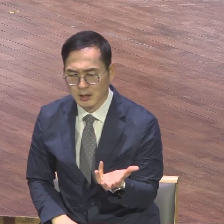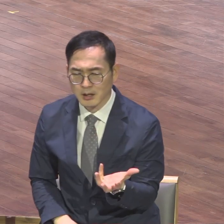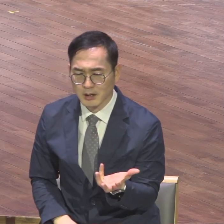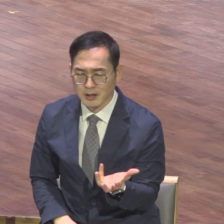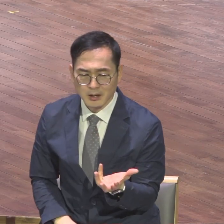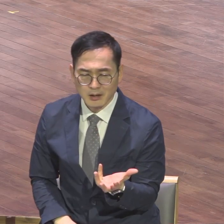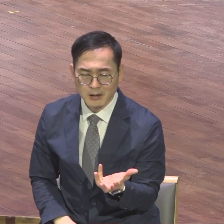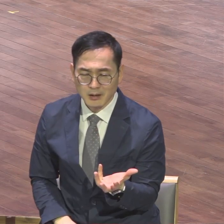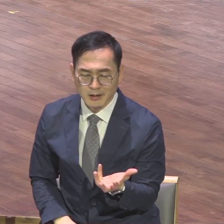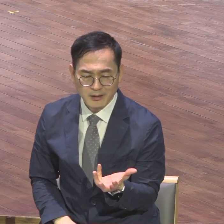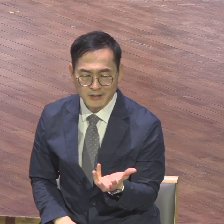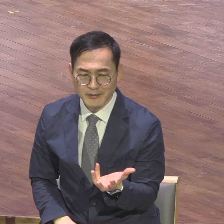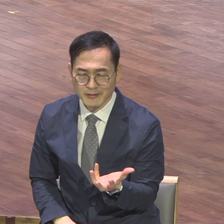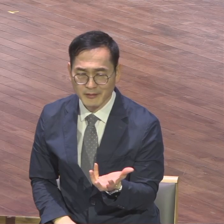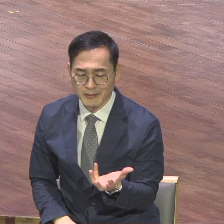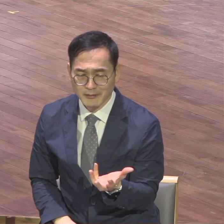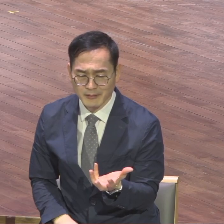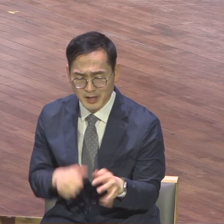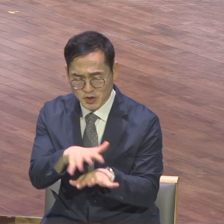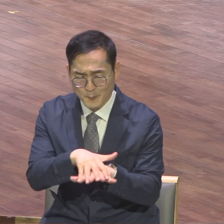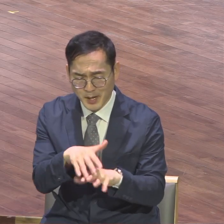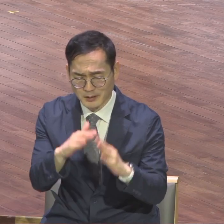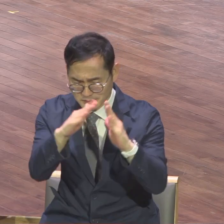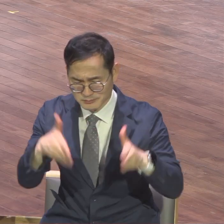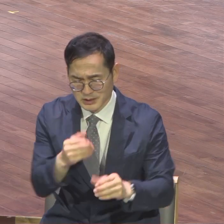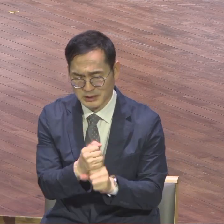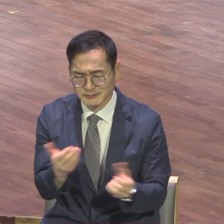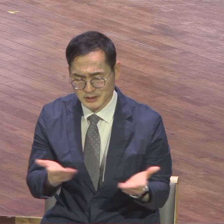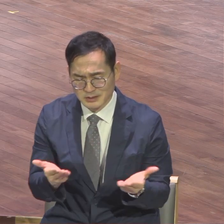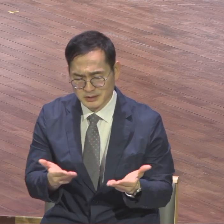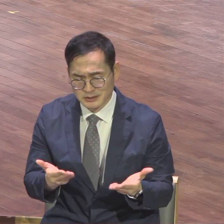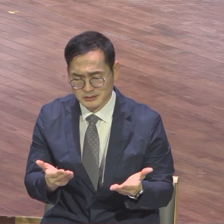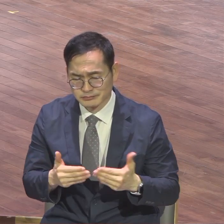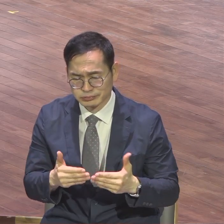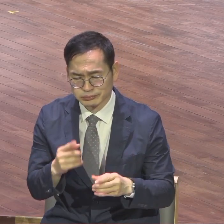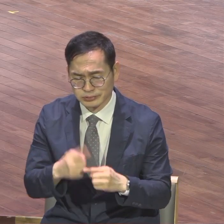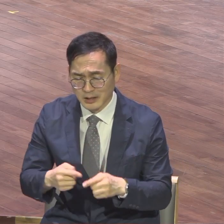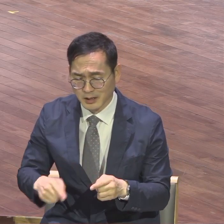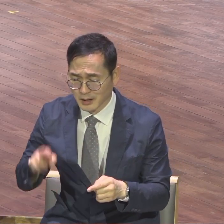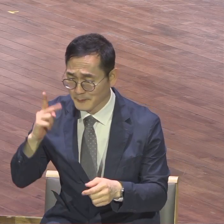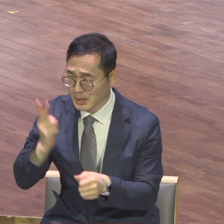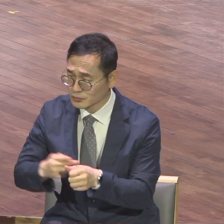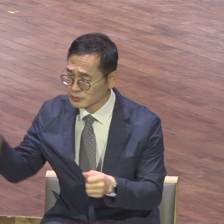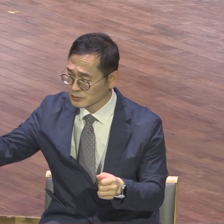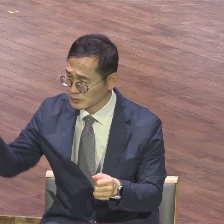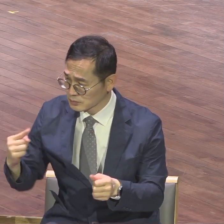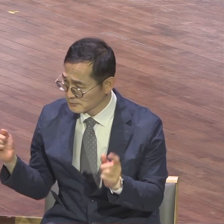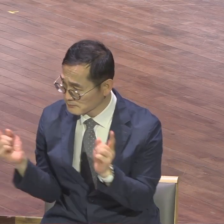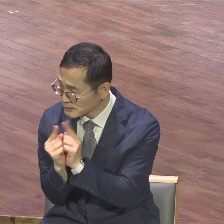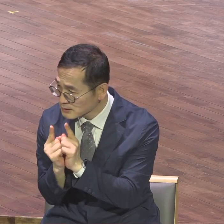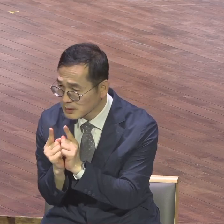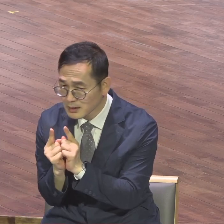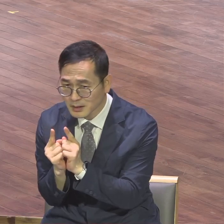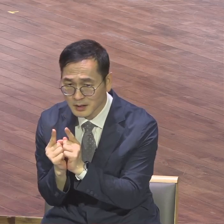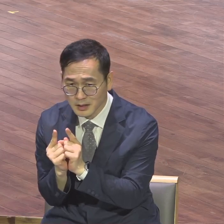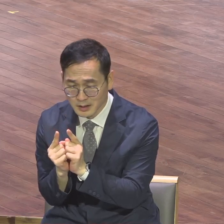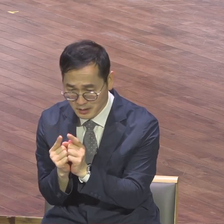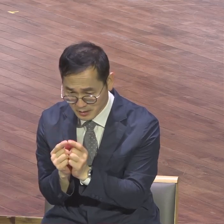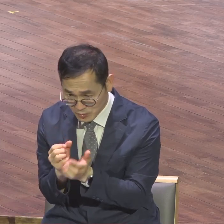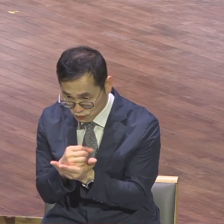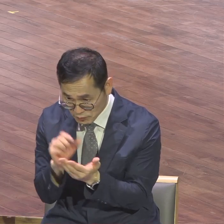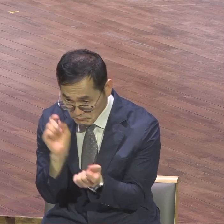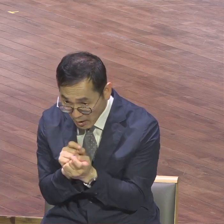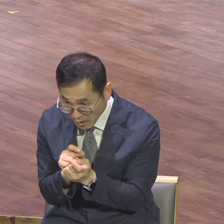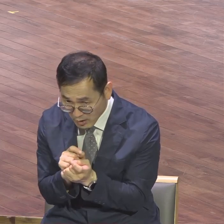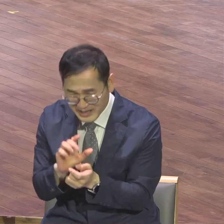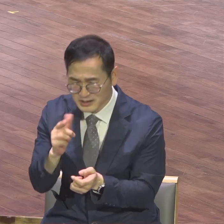말이에요. 어떻게 이것이 우연이 되겠냐? 우연이 전혀 아닙니다. 하나님의 사람은요, 우연이라는 말이